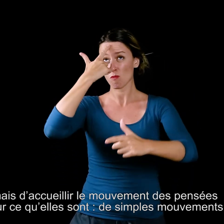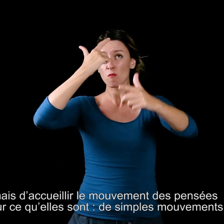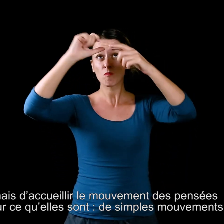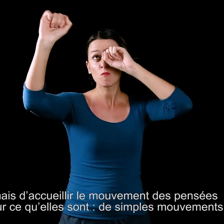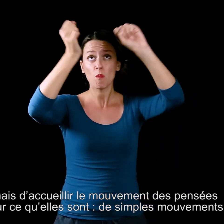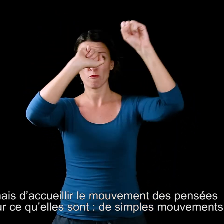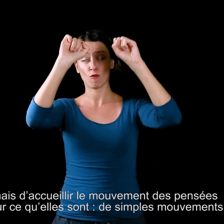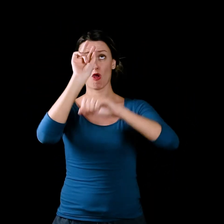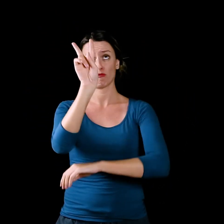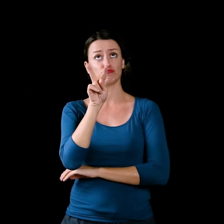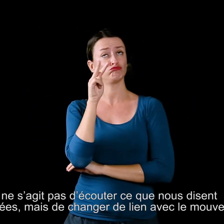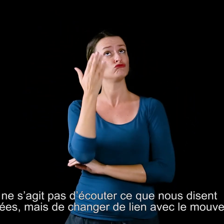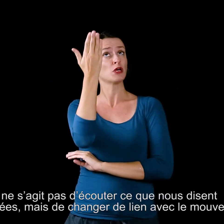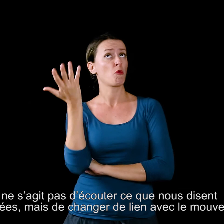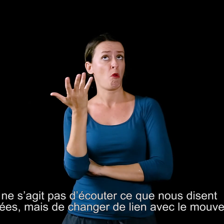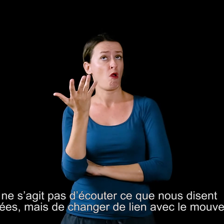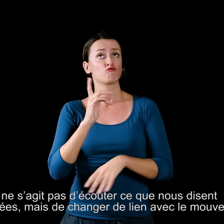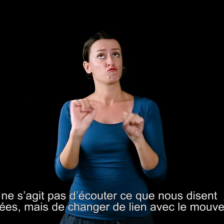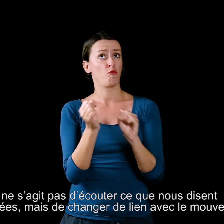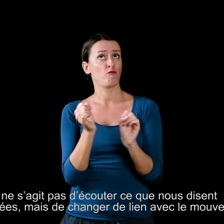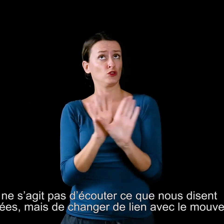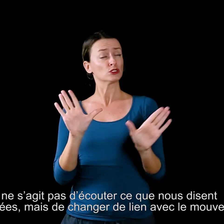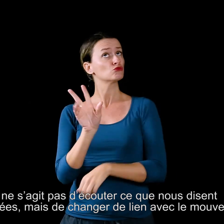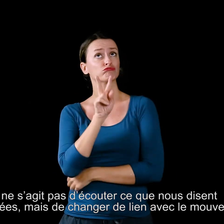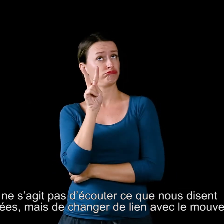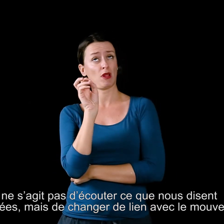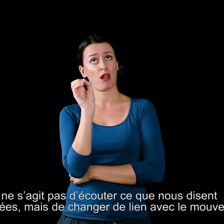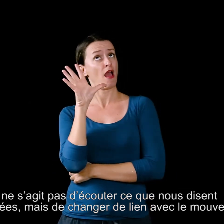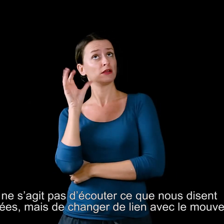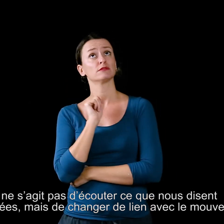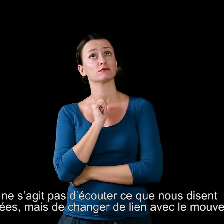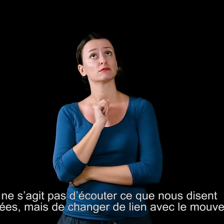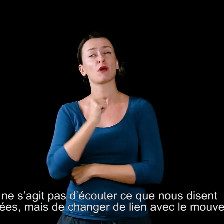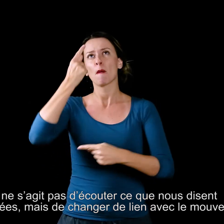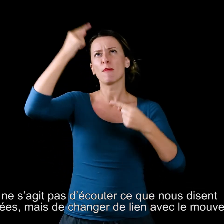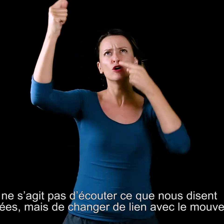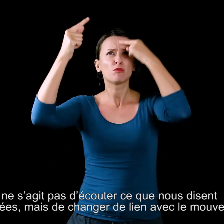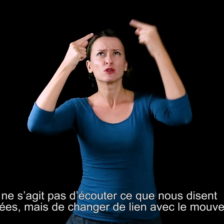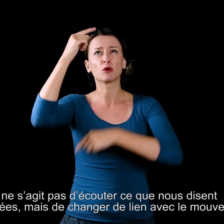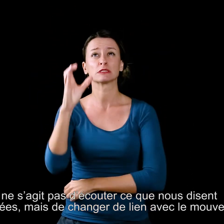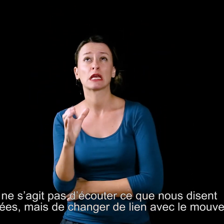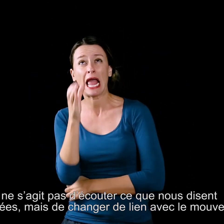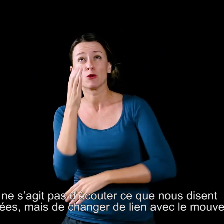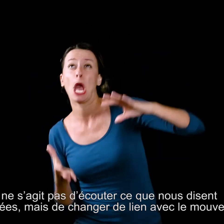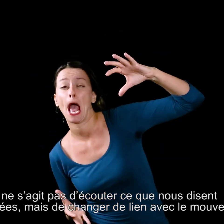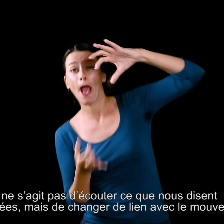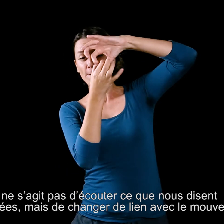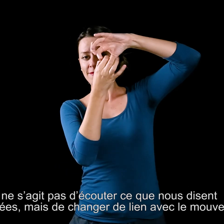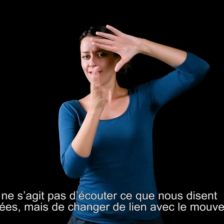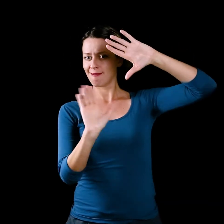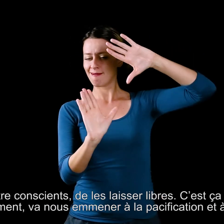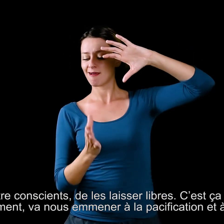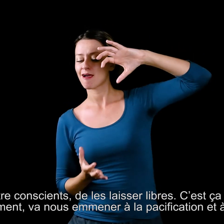simples mouvements. Il ne s'agit pas d'écouter ce que nous disent les pensées, mais de changer de lien avec le